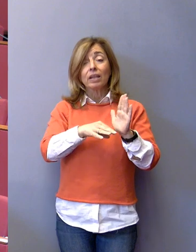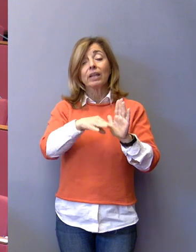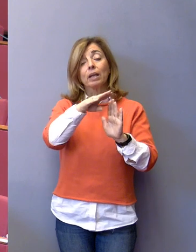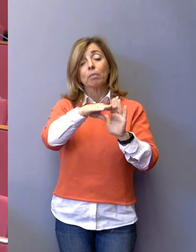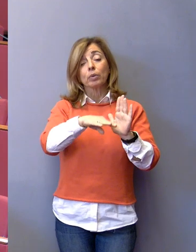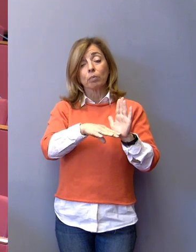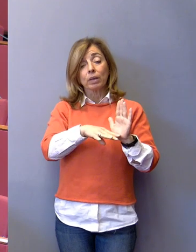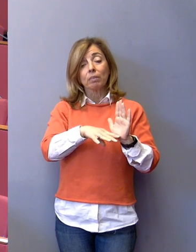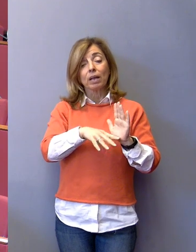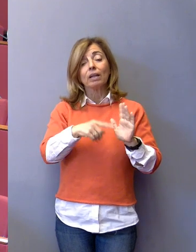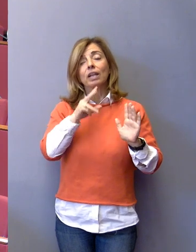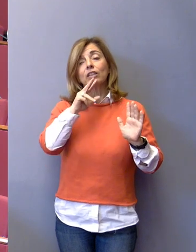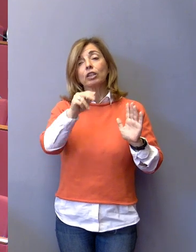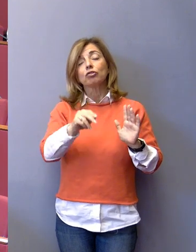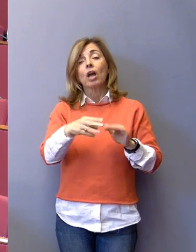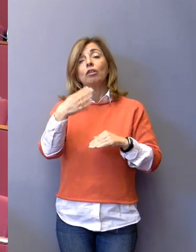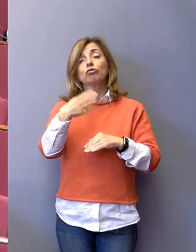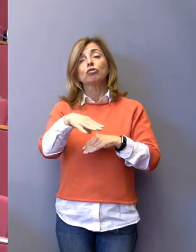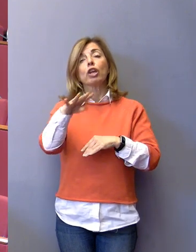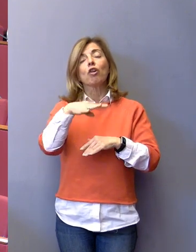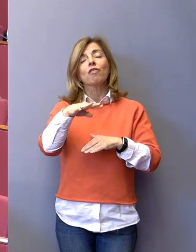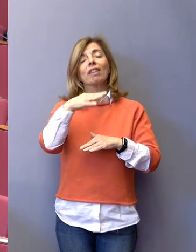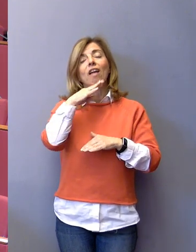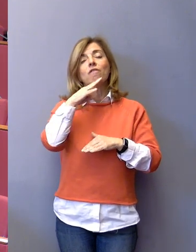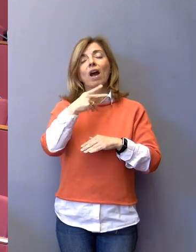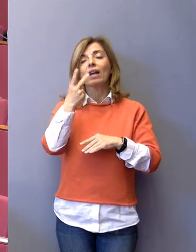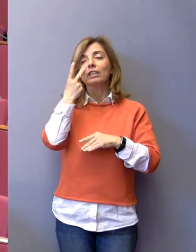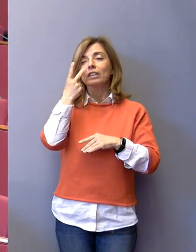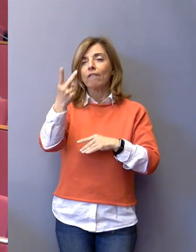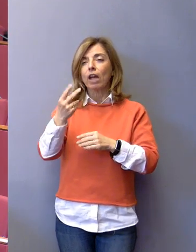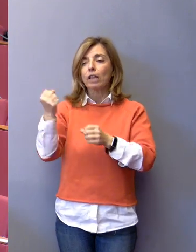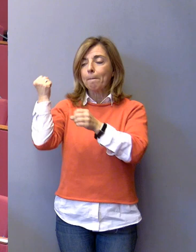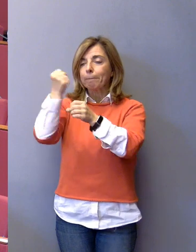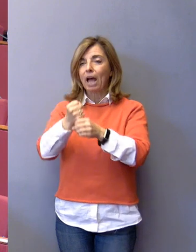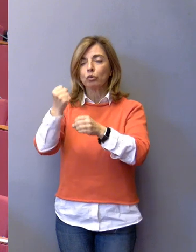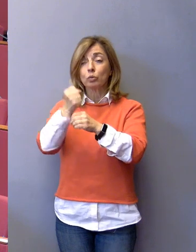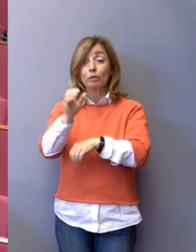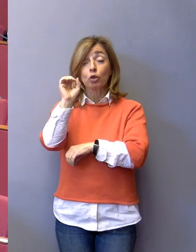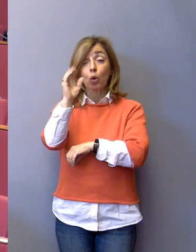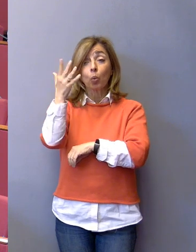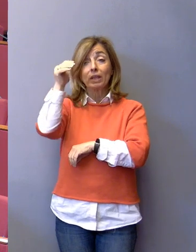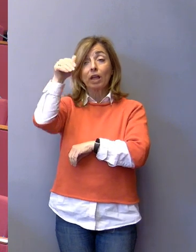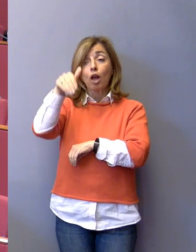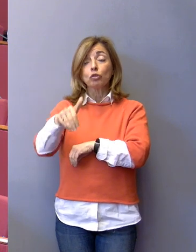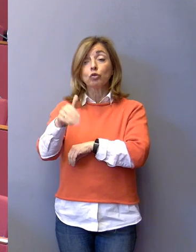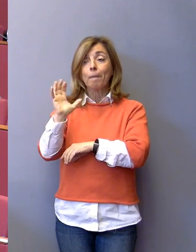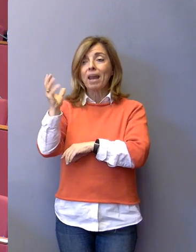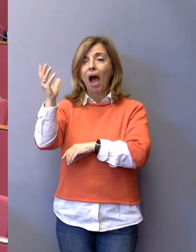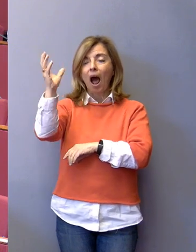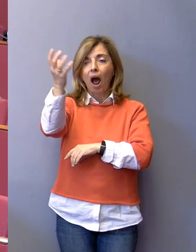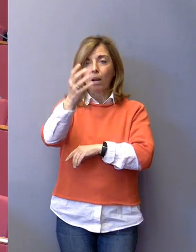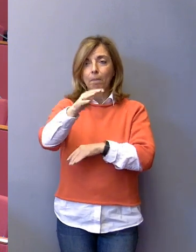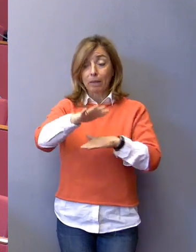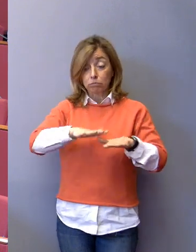una piantumazione di 15.000 alberi in ogni Zona Libera della città a spese dei cittadini volenterosi Allora non